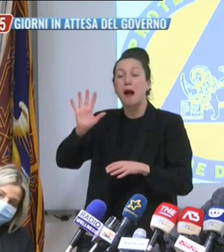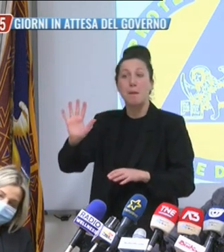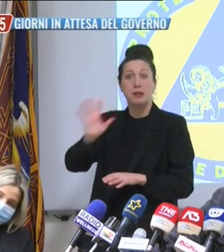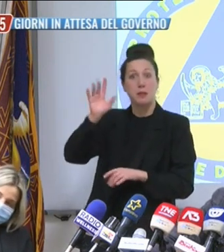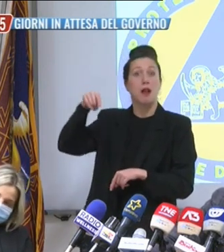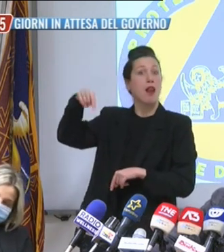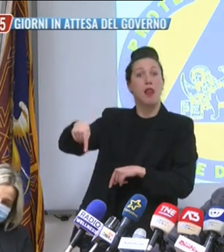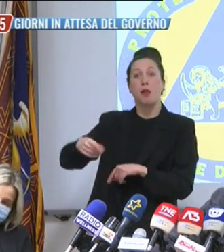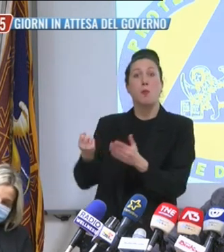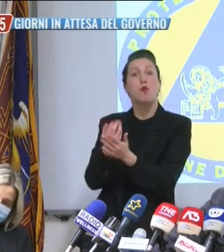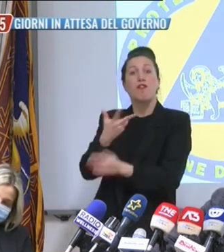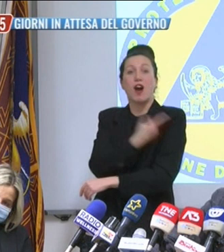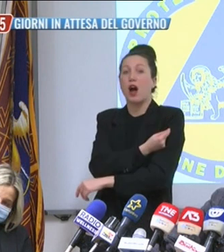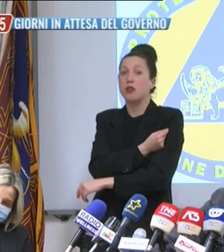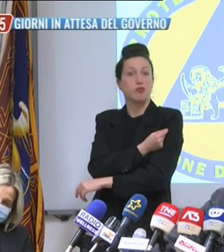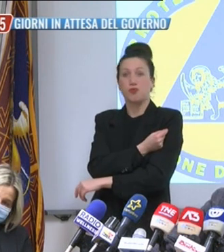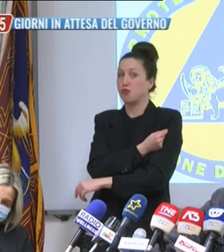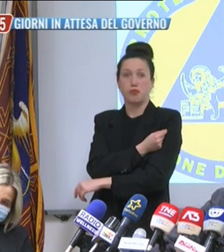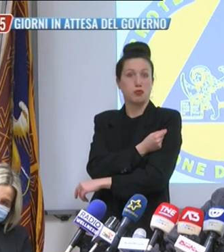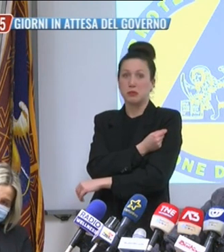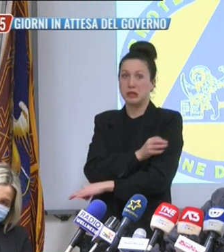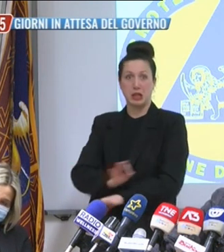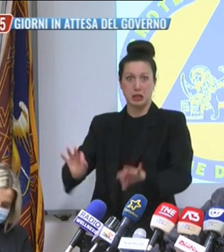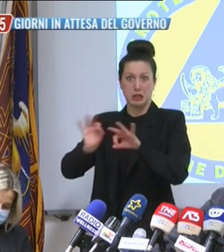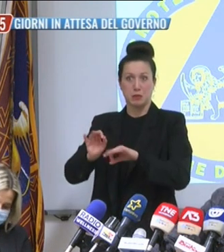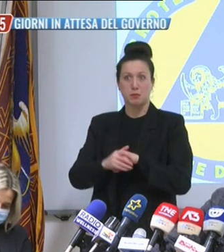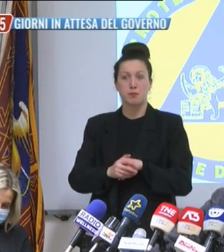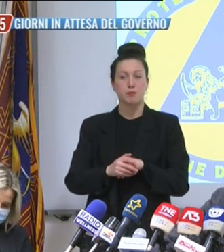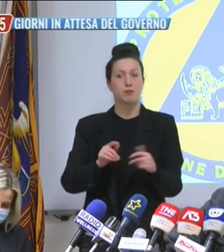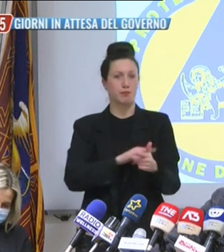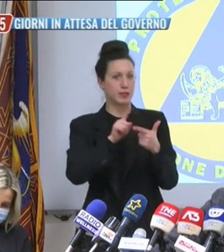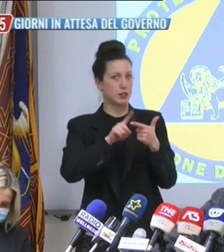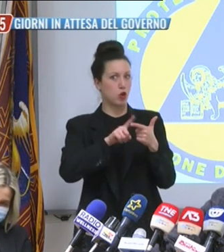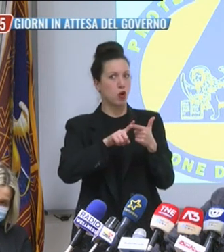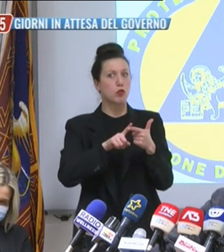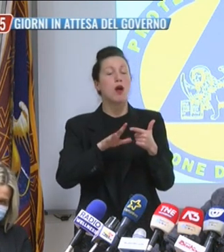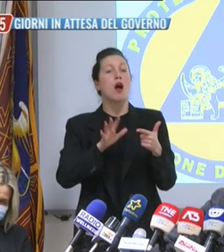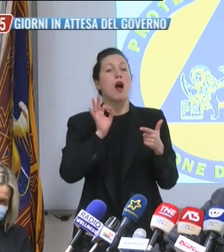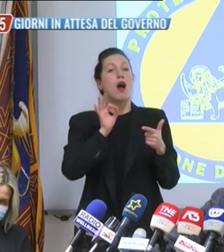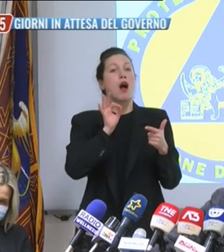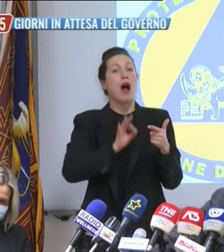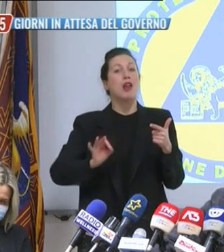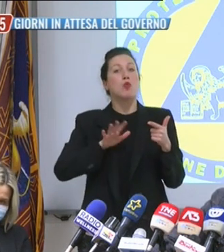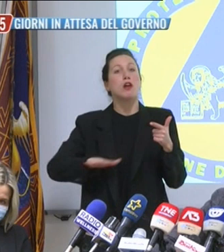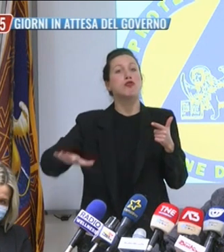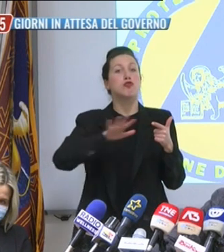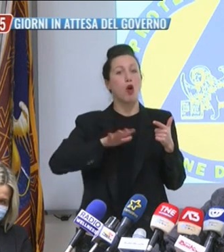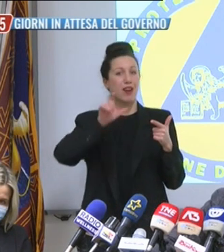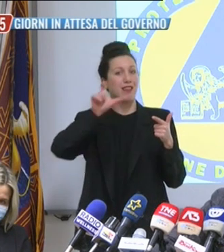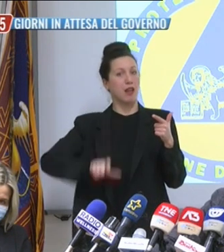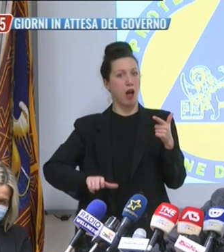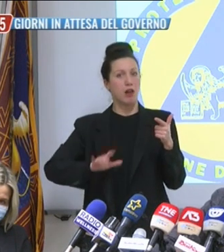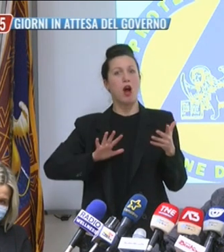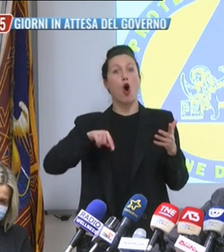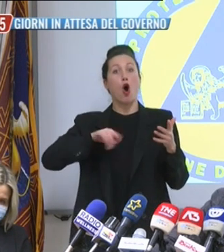Lo ha già accennato in precedenza, oggi alcune zone d'Italia sono diventate rosse. Stando ai dati in vostro possesso, ci sono in